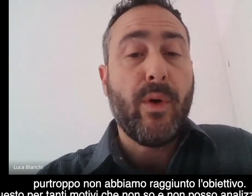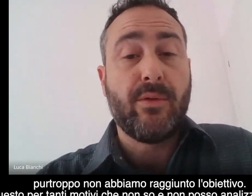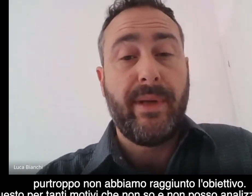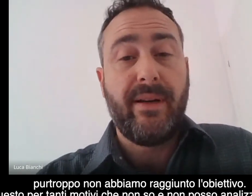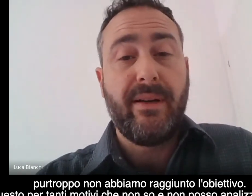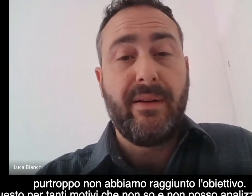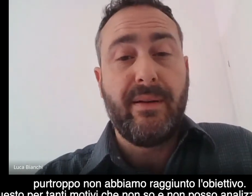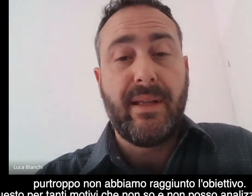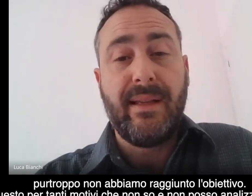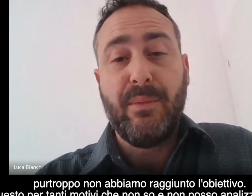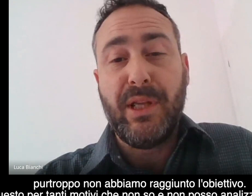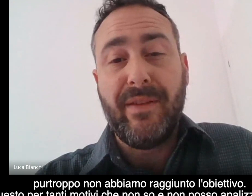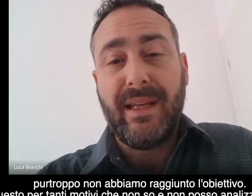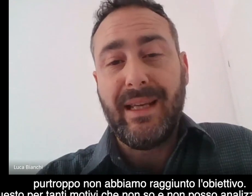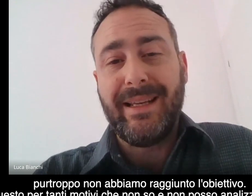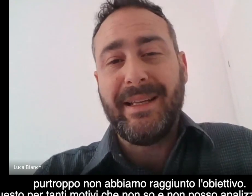questo per tanti motivi che